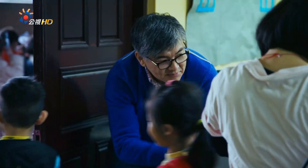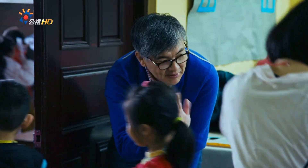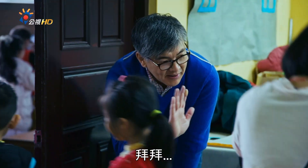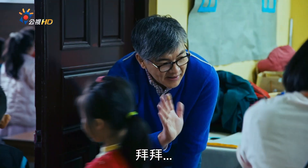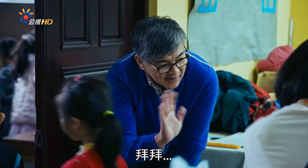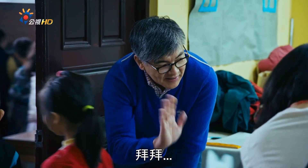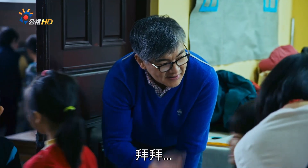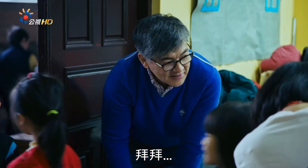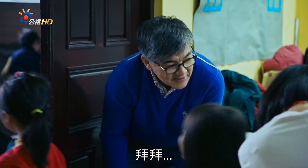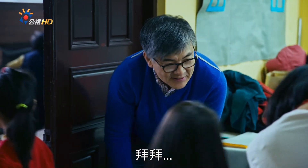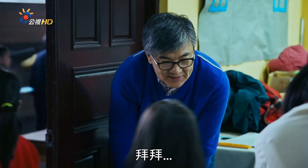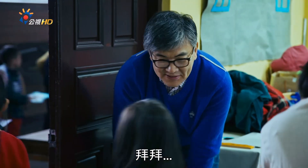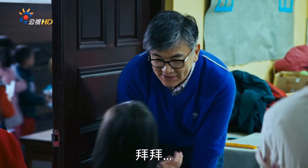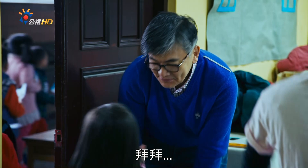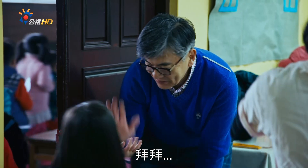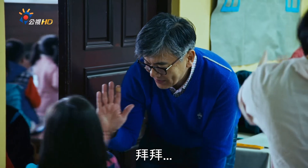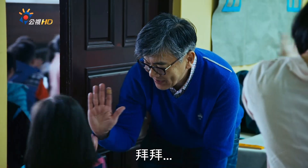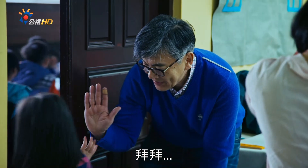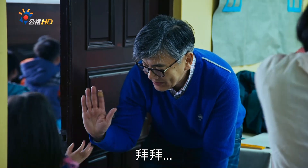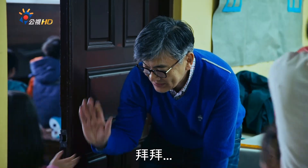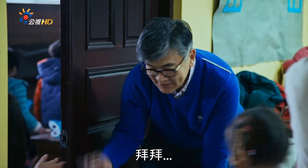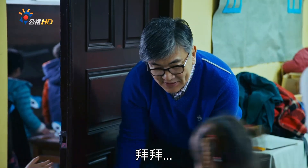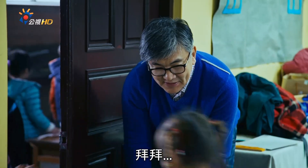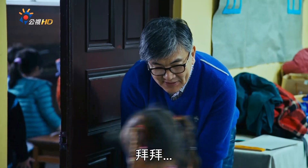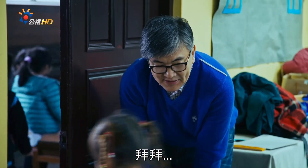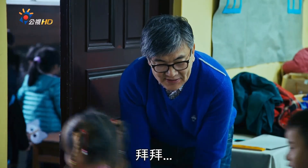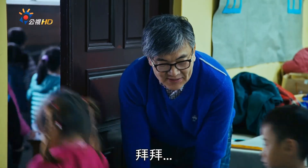拜拜，拜拜，